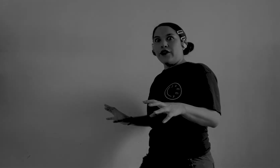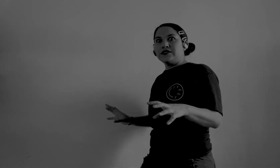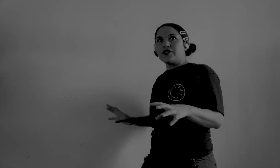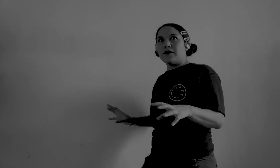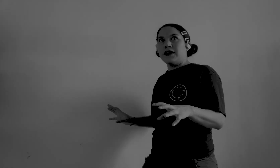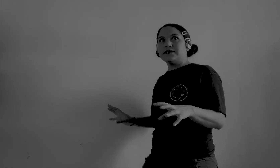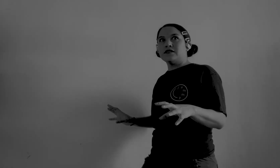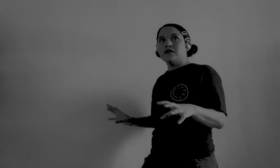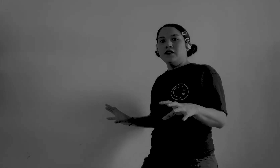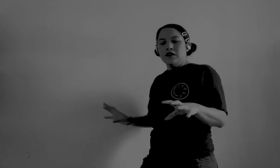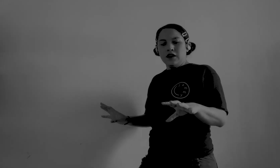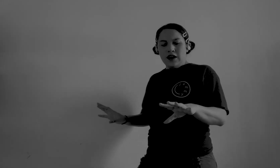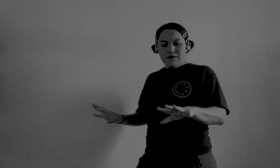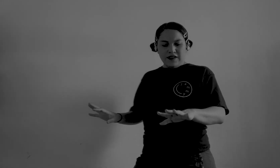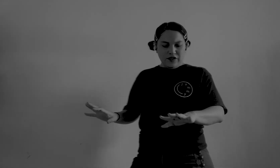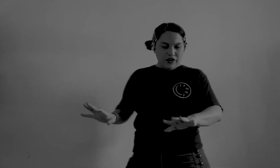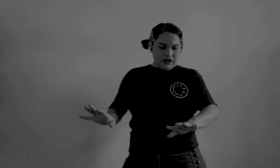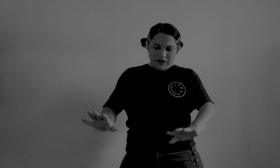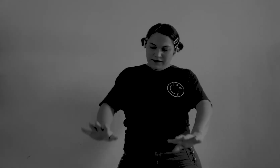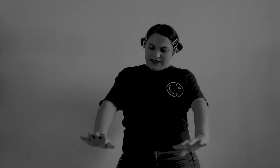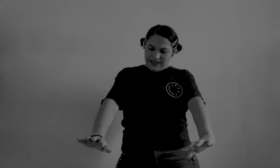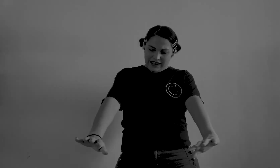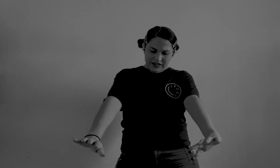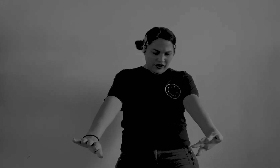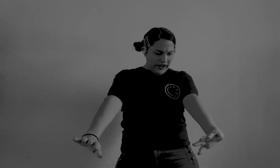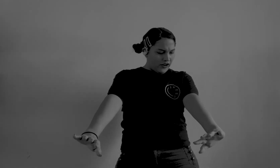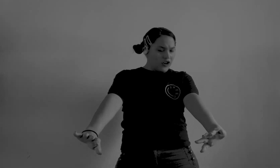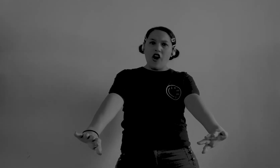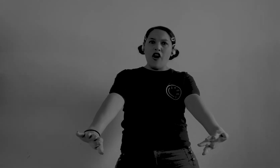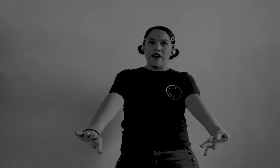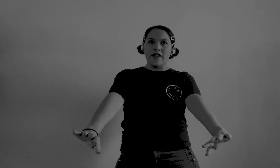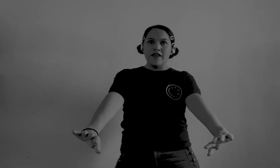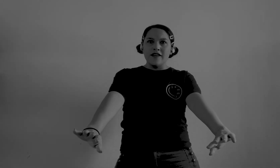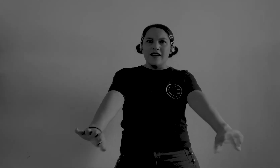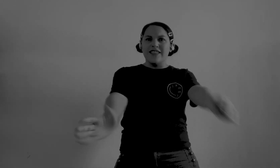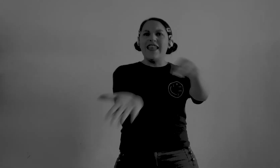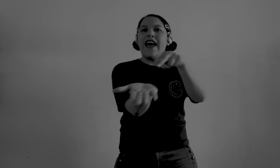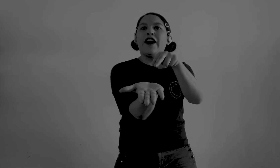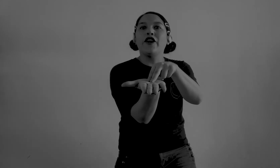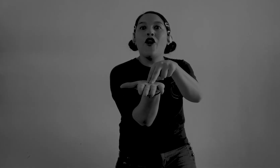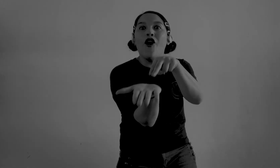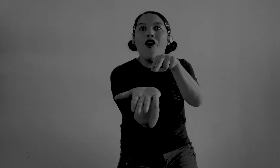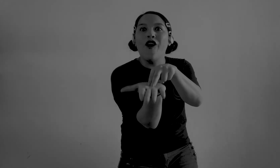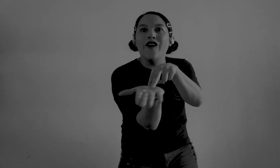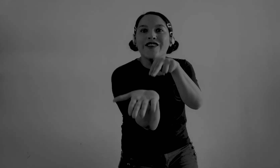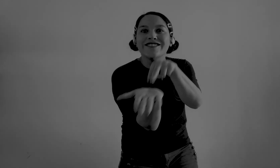Freeze otra vez y me estoy convirtiendo de color negro.